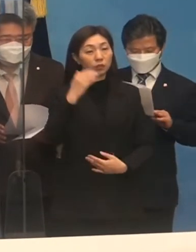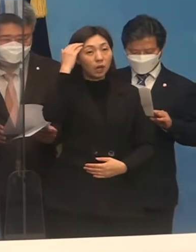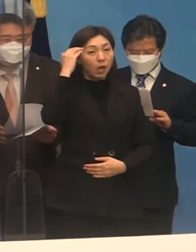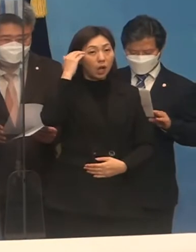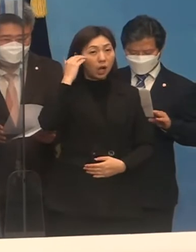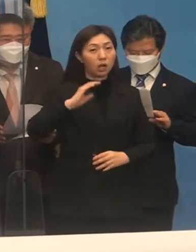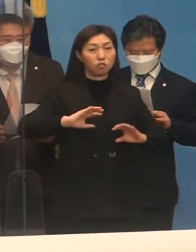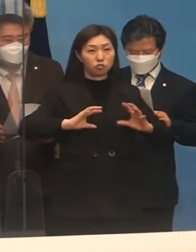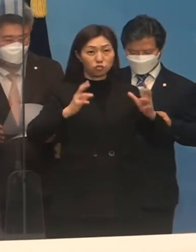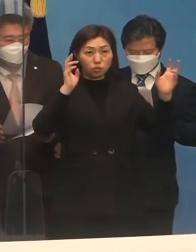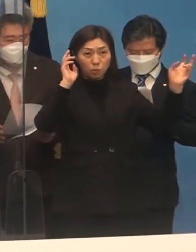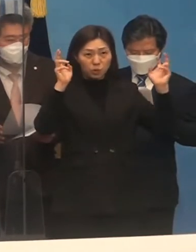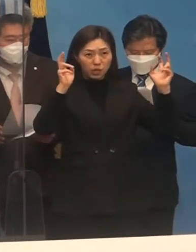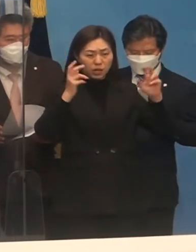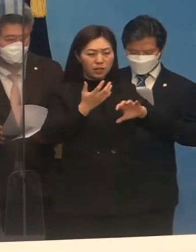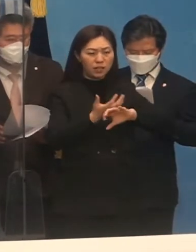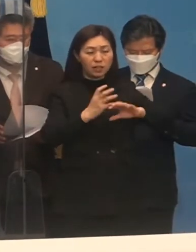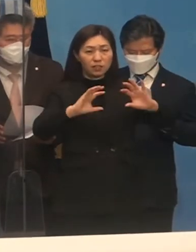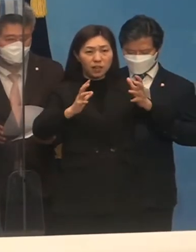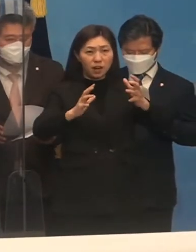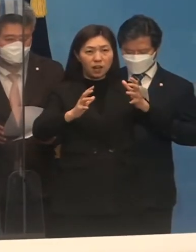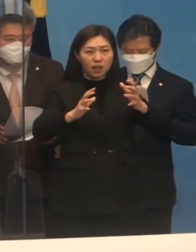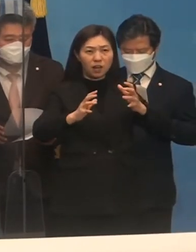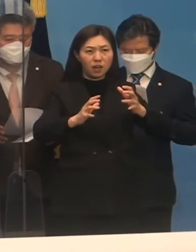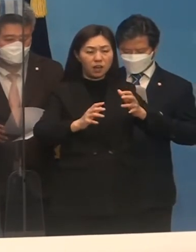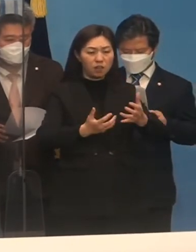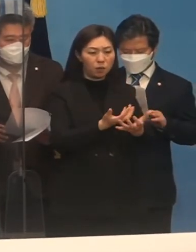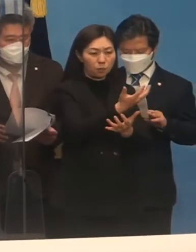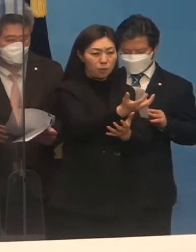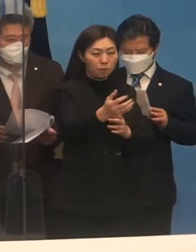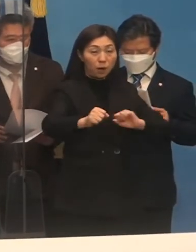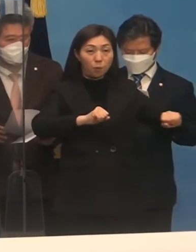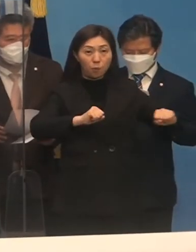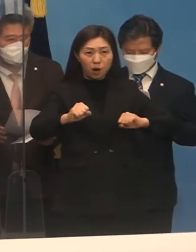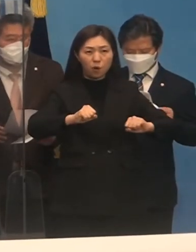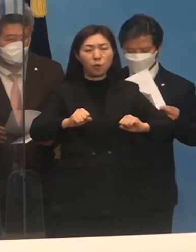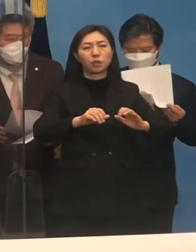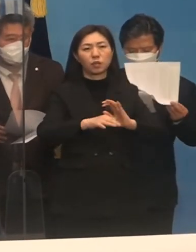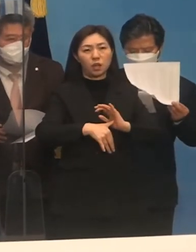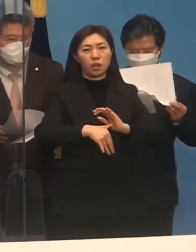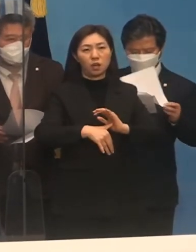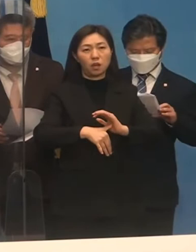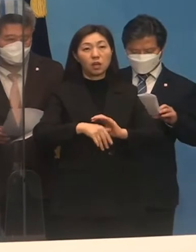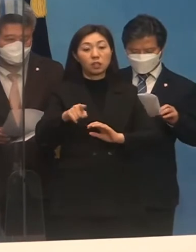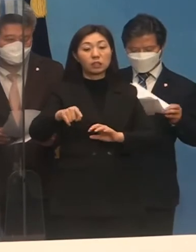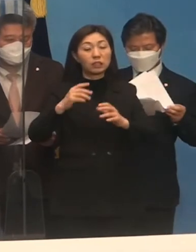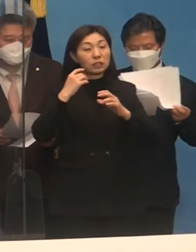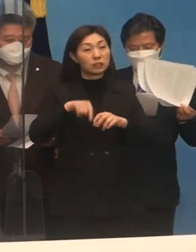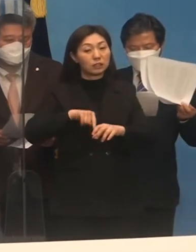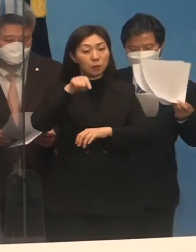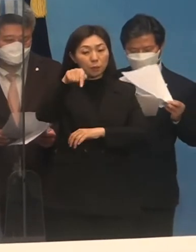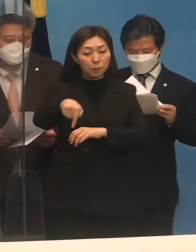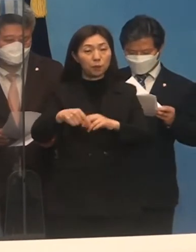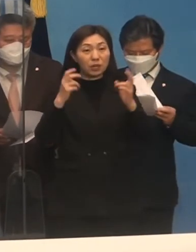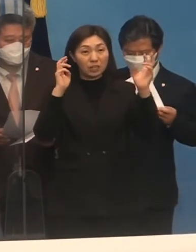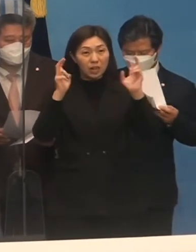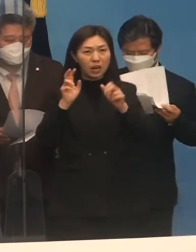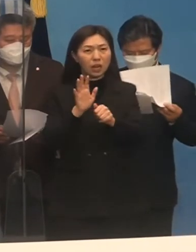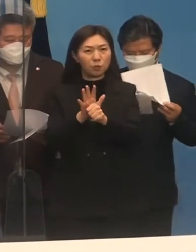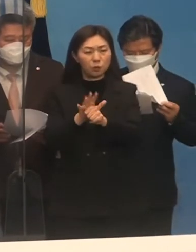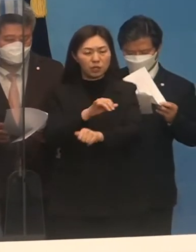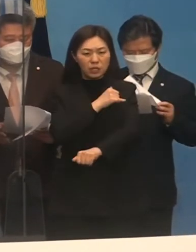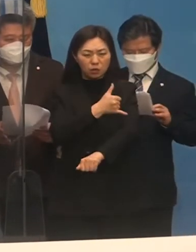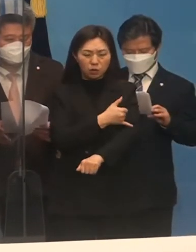한국 기업이 해외에서 활동하면서 현지에 끼친 인권적 책임에 대해